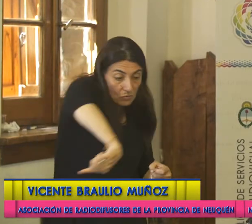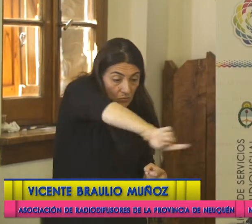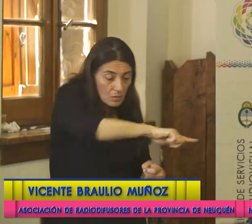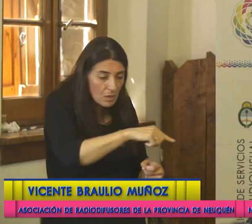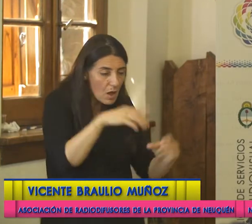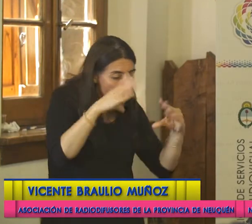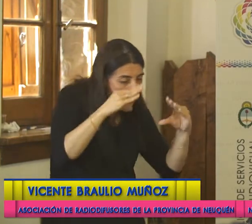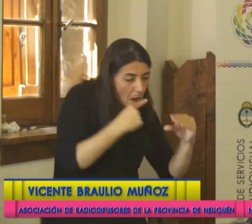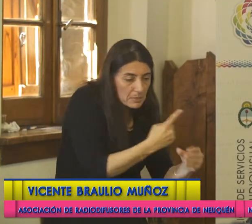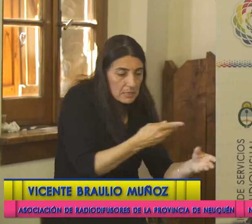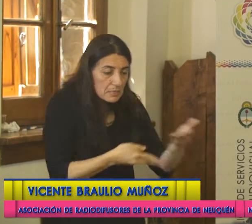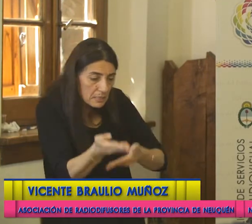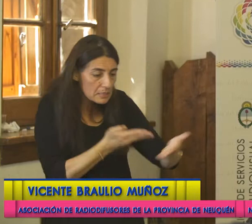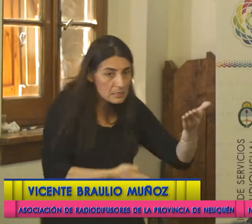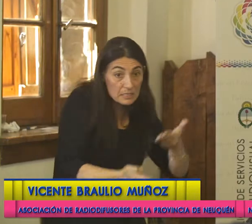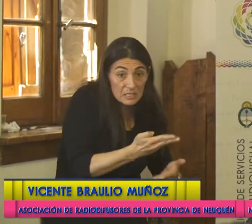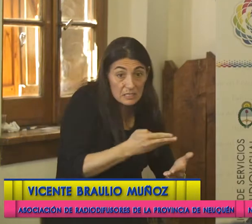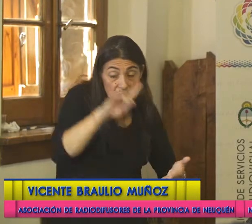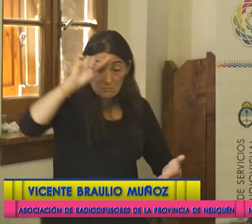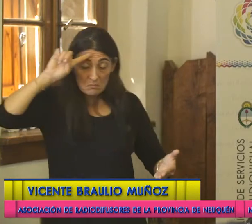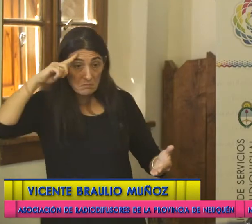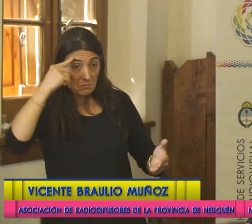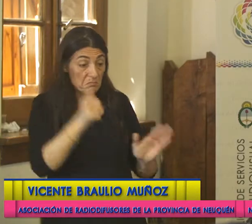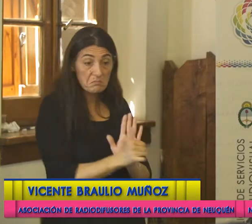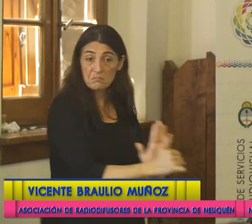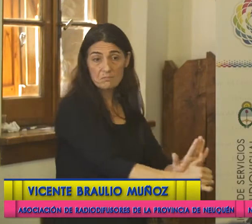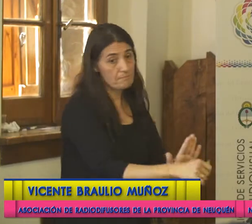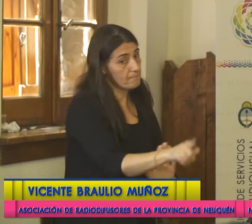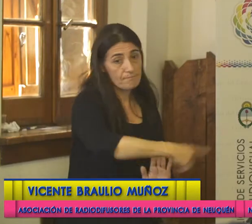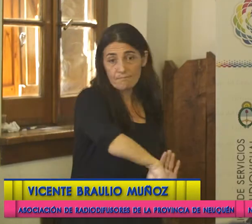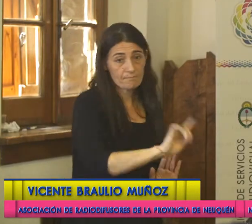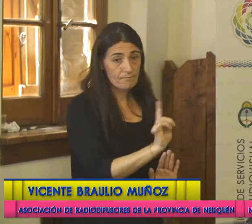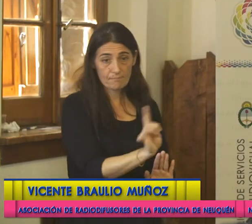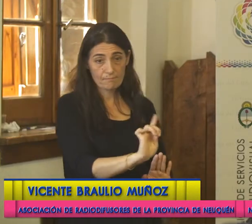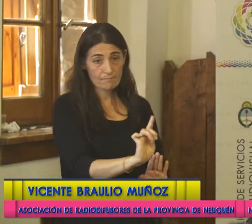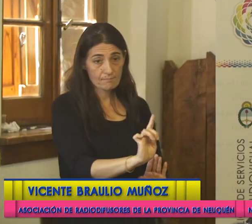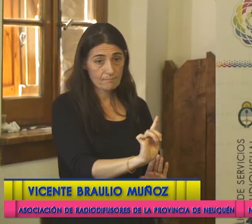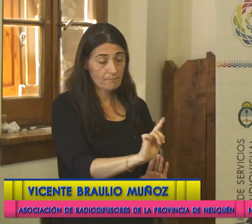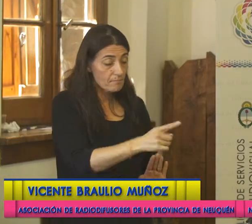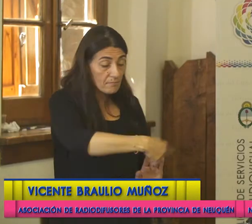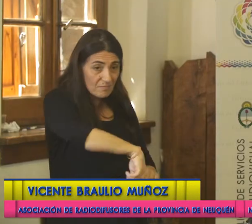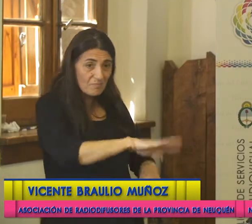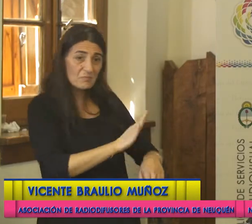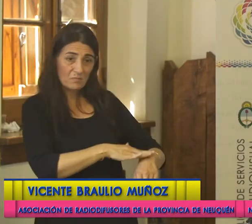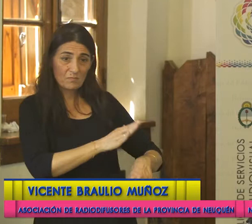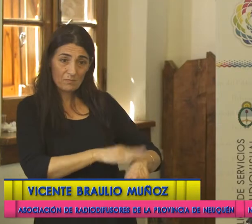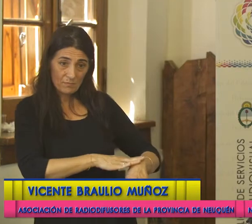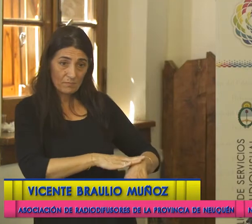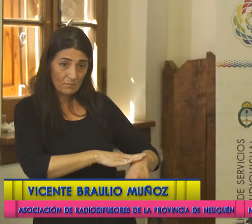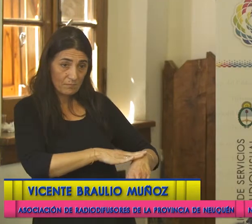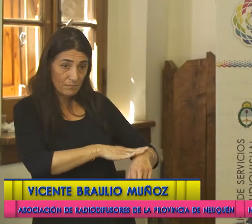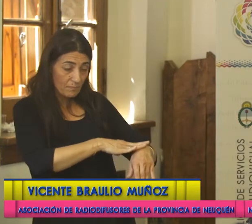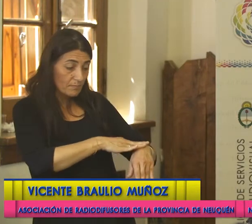con costos importantes y sin apoyo del estado ni acompañamiento siquiera nos responsabilizamos de nuestra puesta